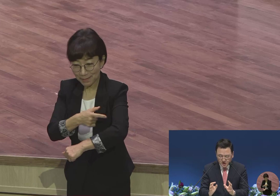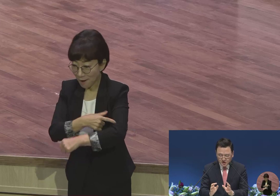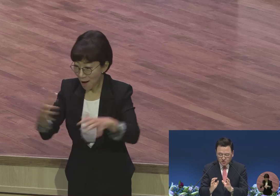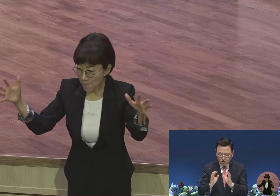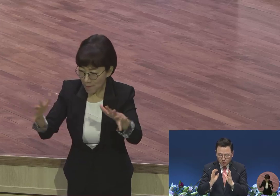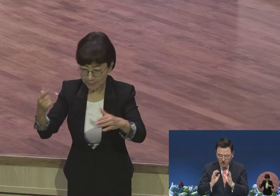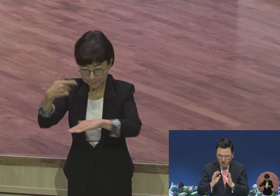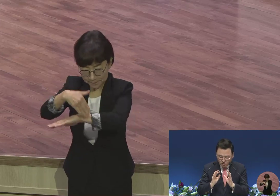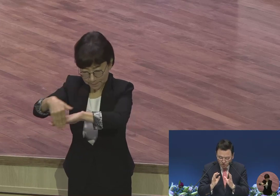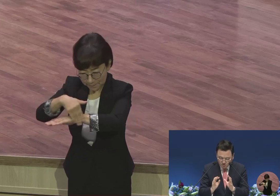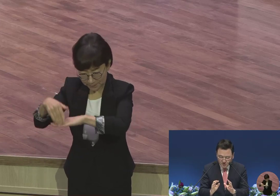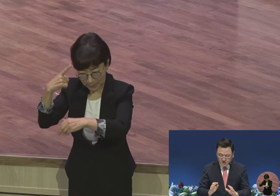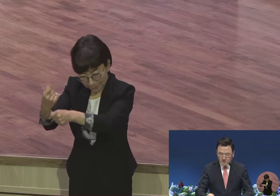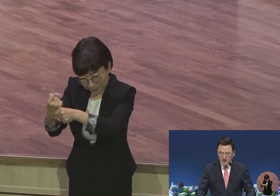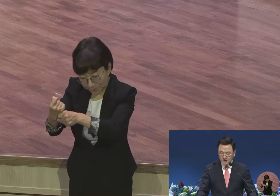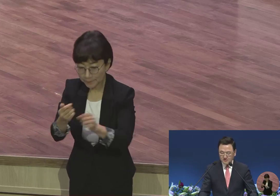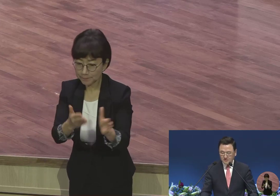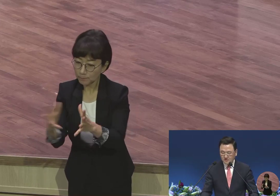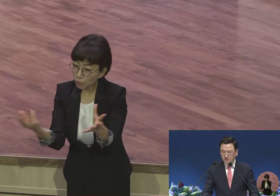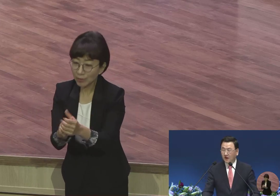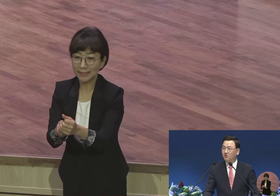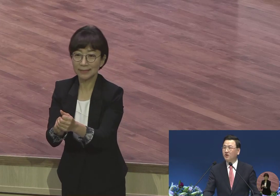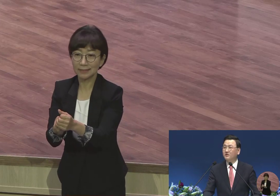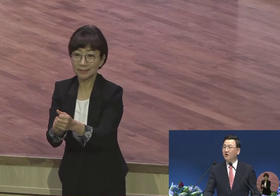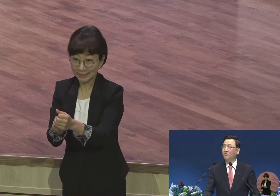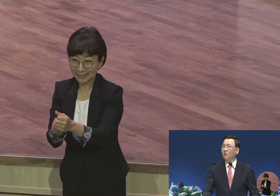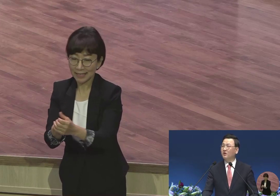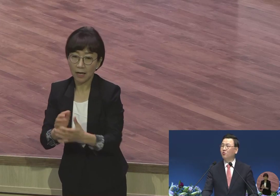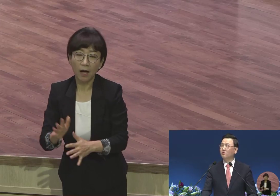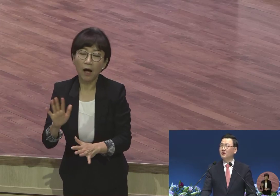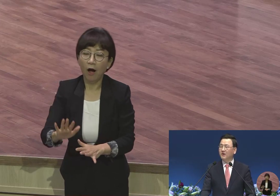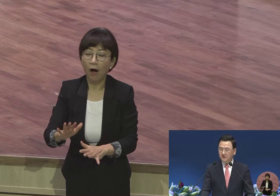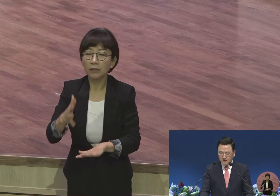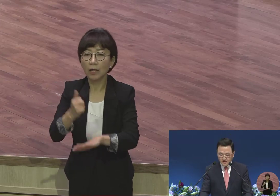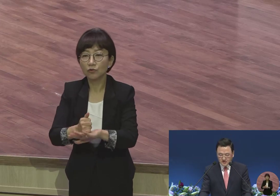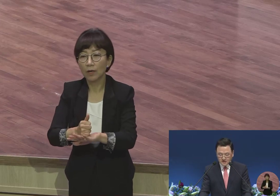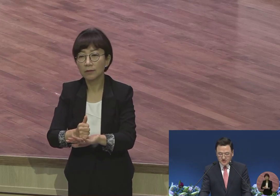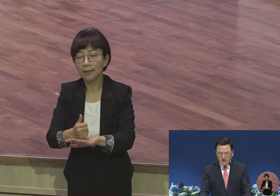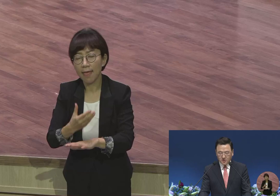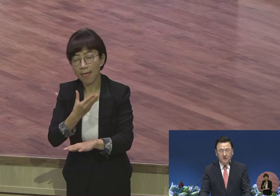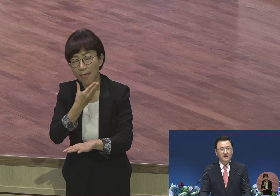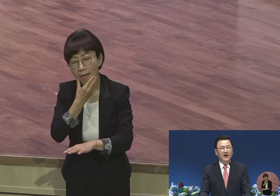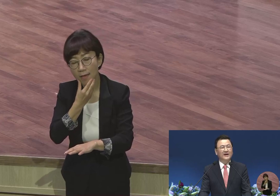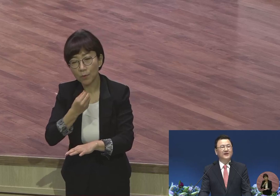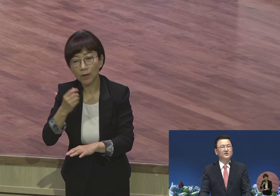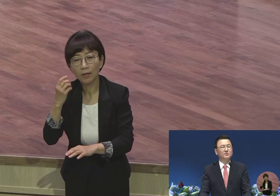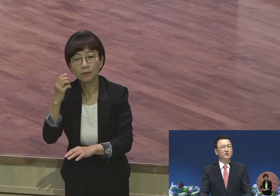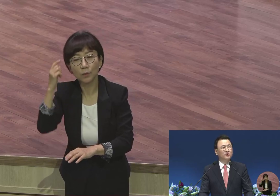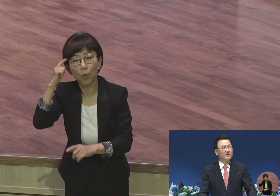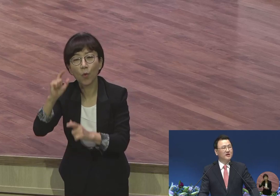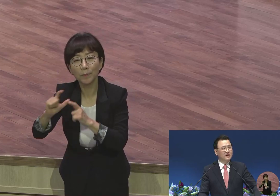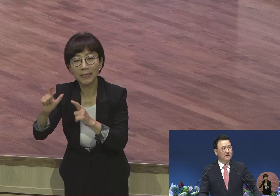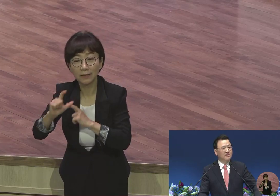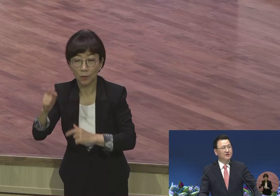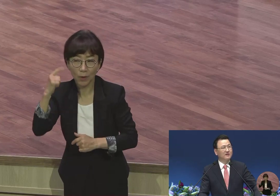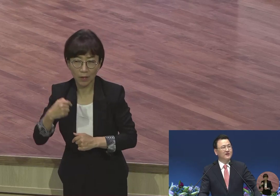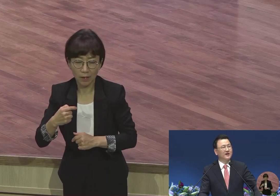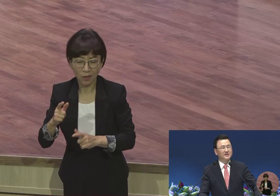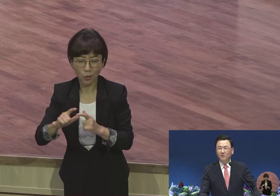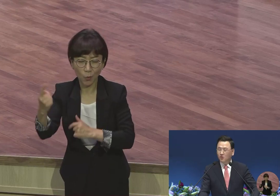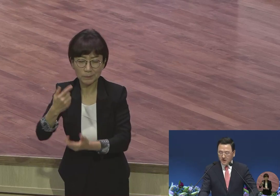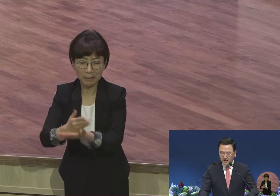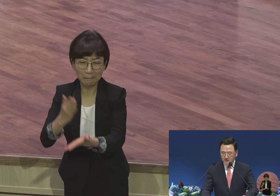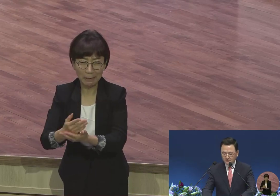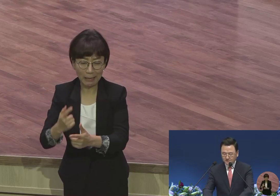모여서 기획하고 또 준비했습니다. 나중에는 행복한 고민에 빠진 거예요. 더 이상 안 왔으면 좋겠다.